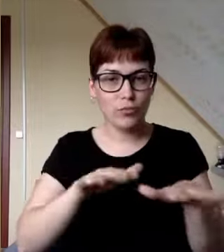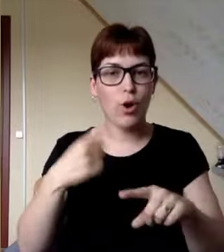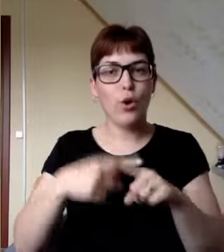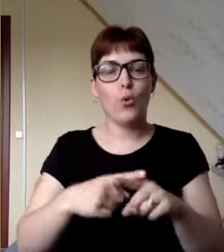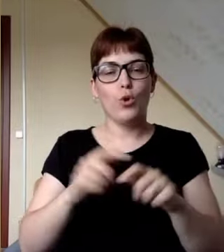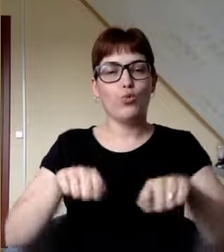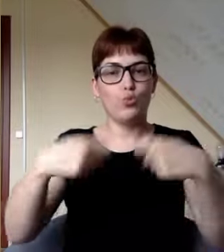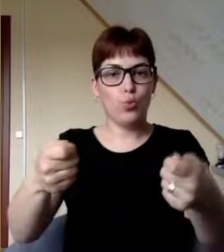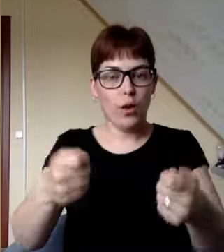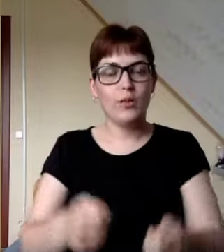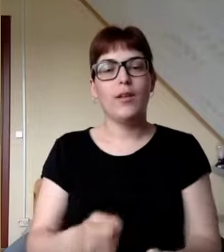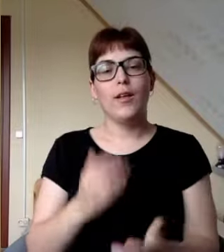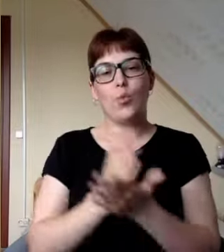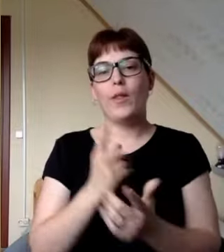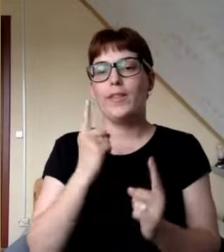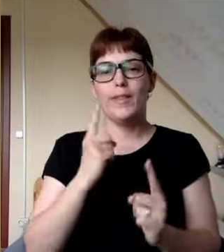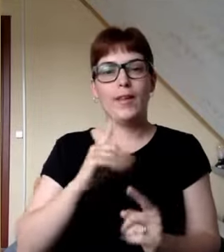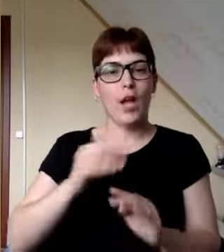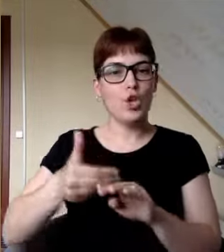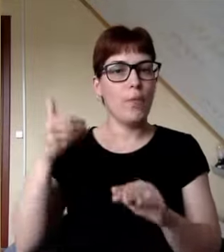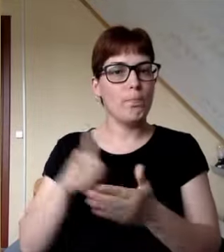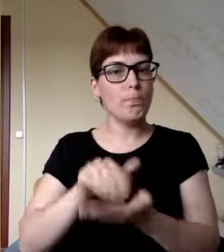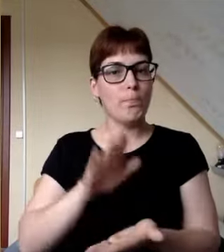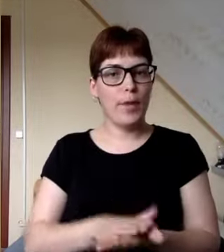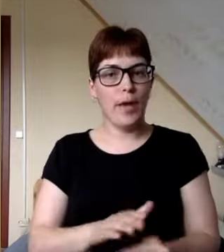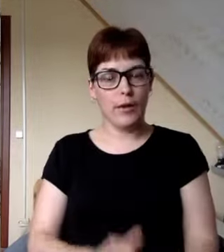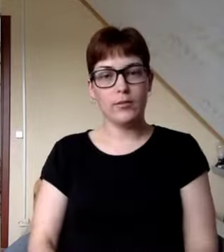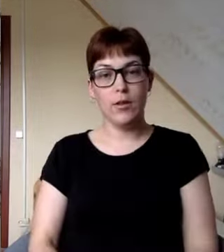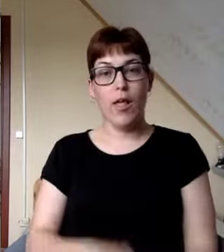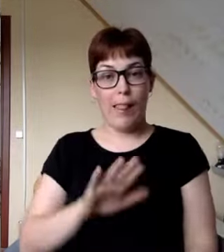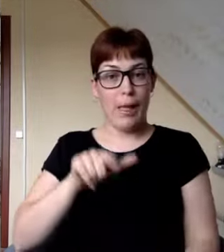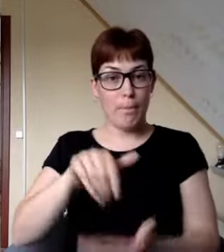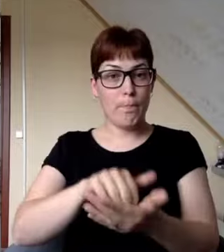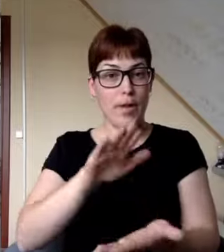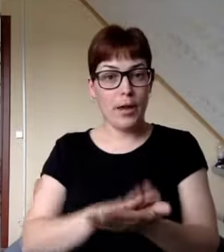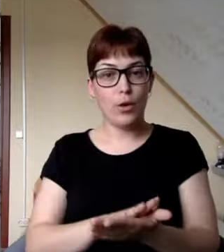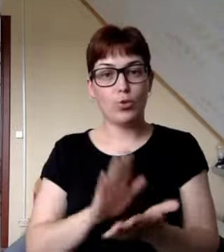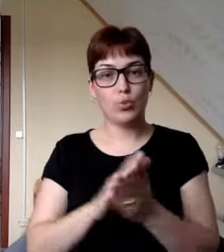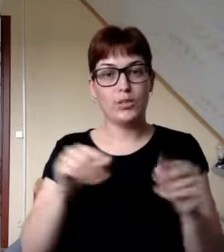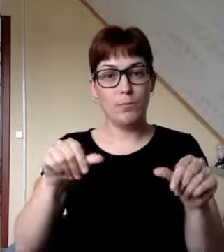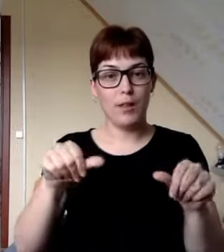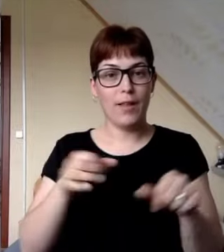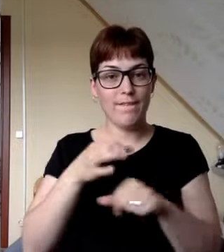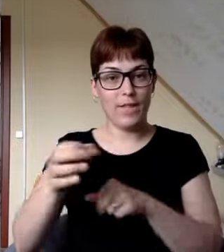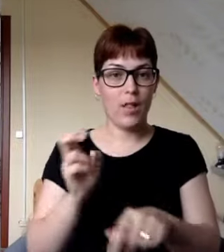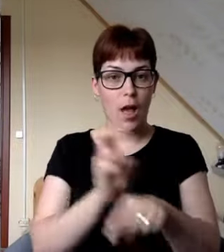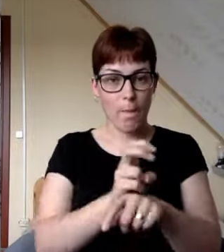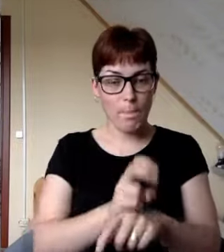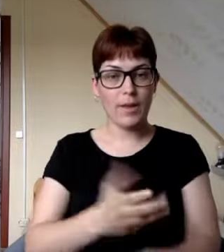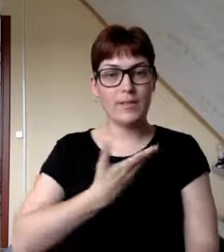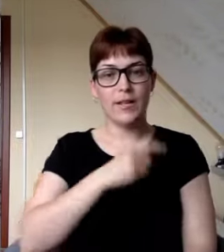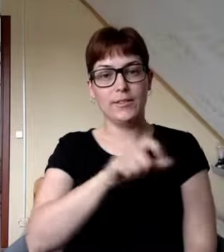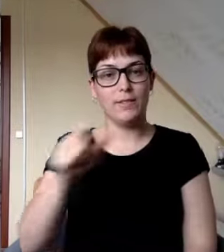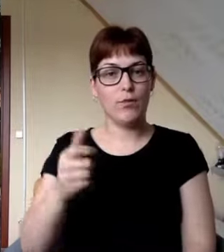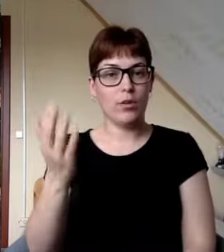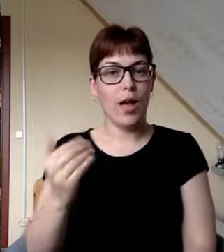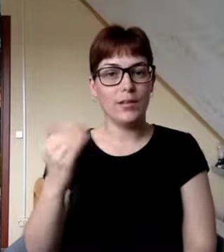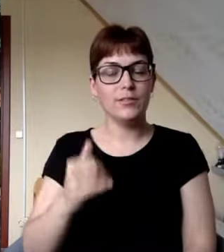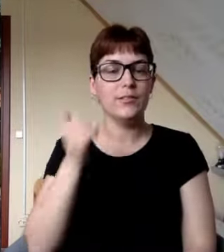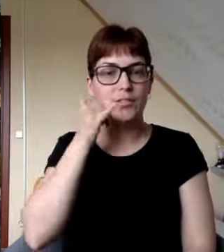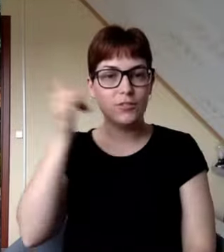izsniegšana notiks tikai pēc iepriekšēja pieraksta. Lai pierakstītos Smiltanas filiāles apmeklējumam, iedzīvotāji ir